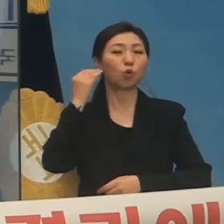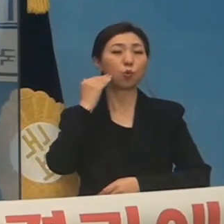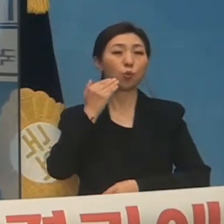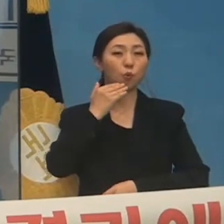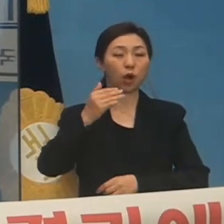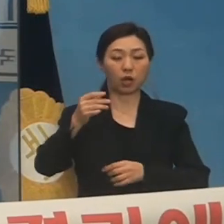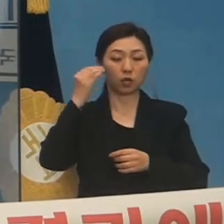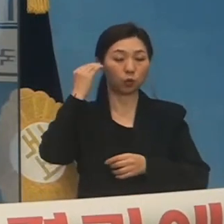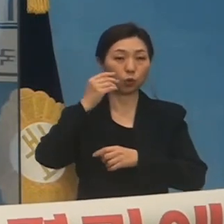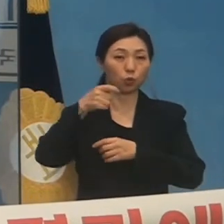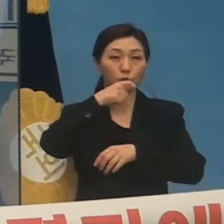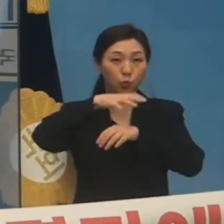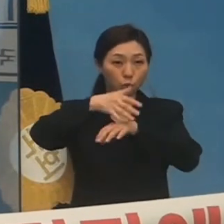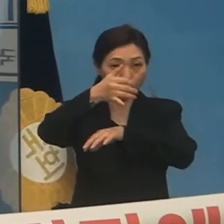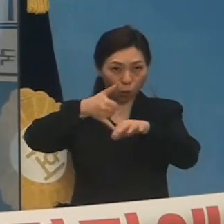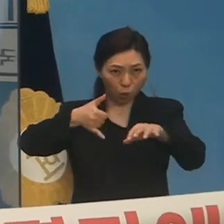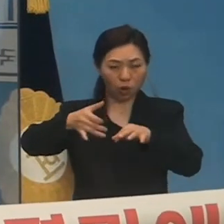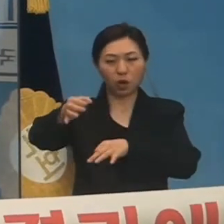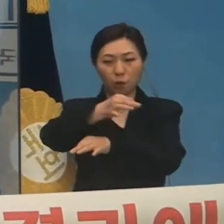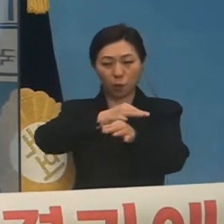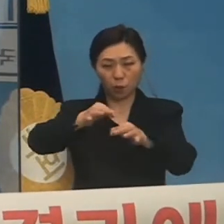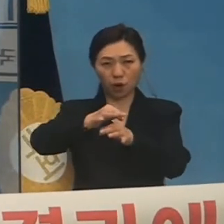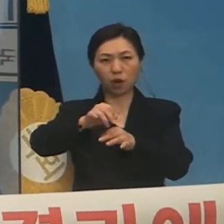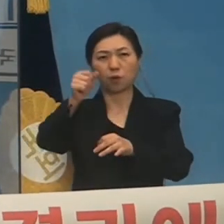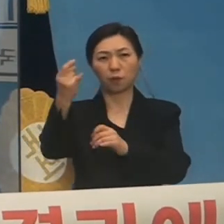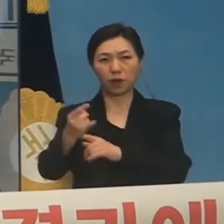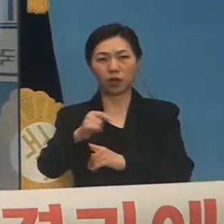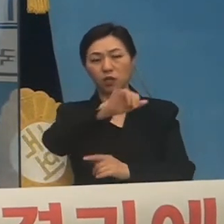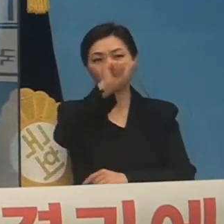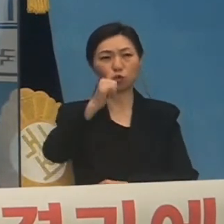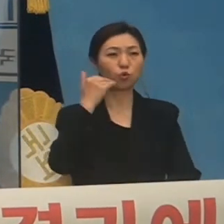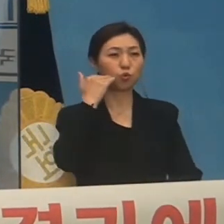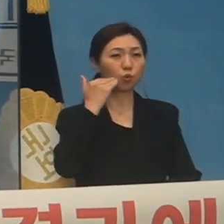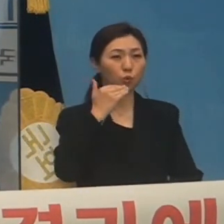한국농업경영연합회, 전국농민의 총연맹.